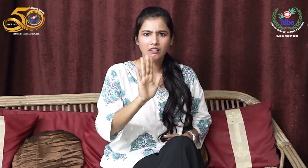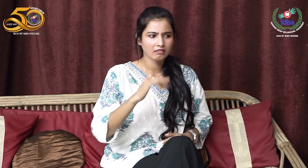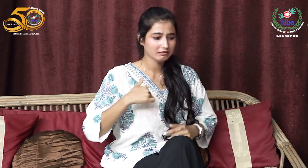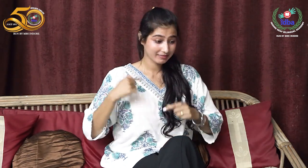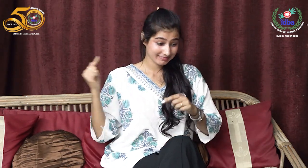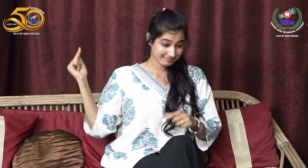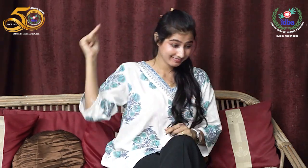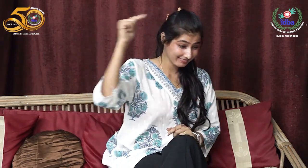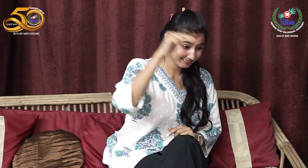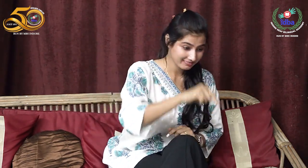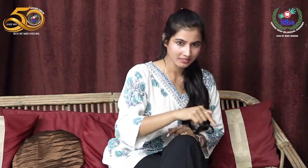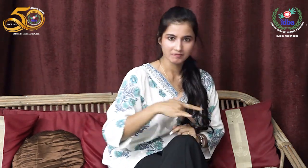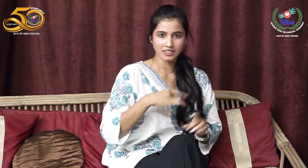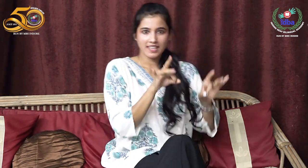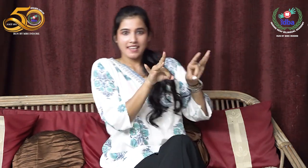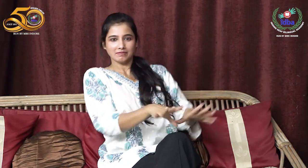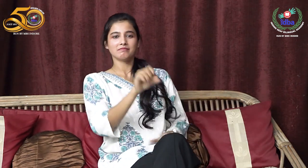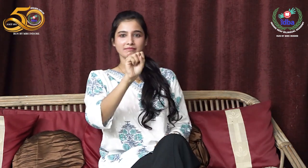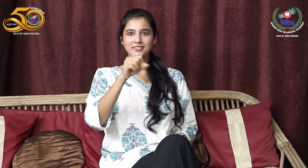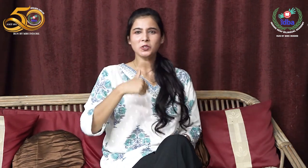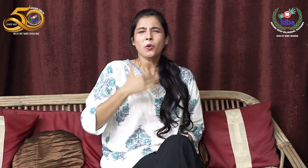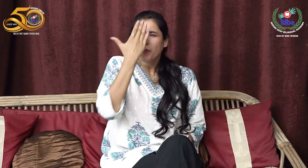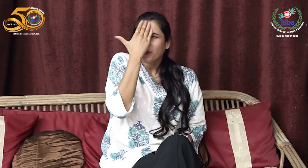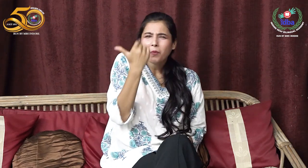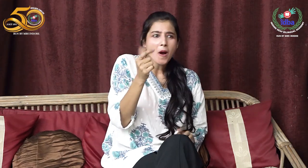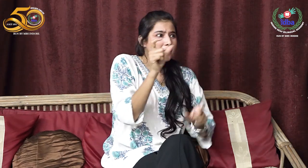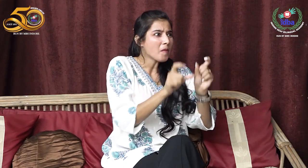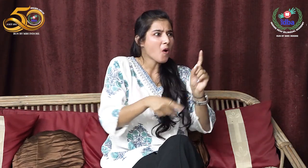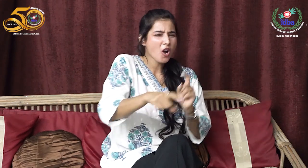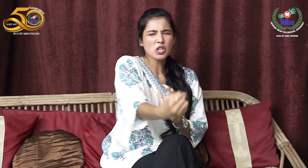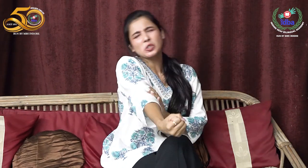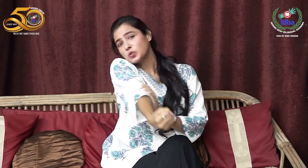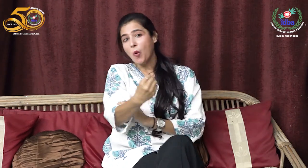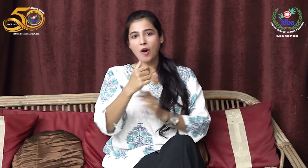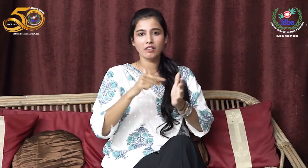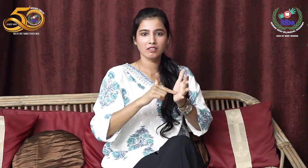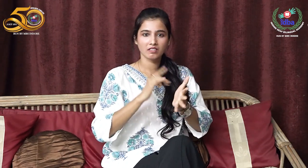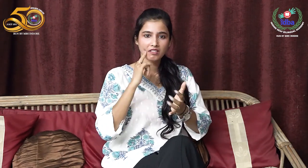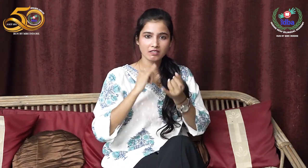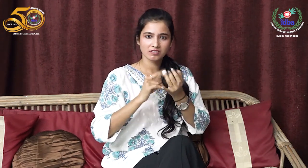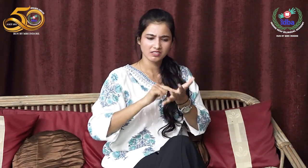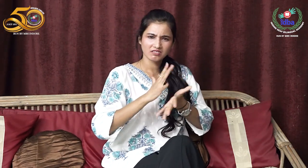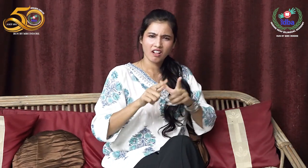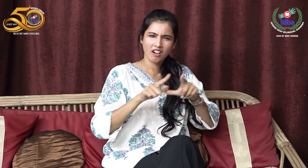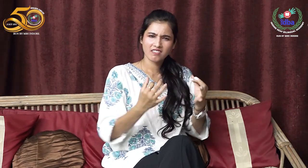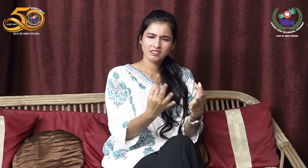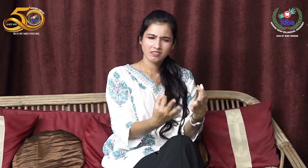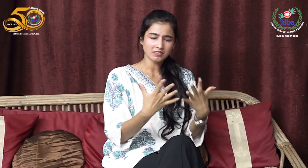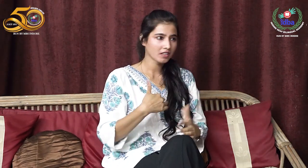बहुत ऐसा कुछ स्पेशल नहीं लगा था, और मुझे स्टार्टिंग में तो बहुत पसंद नहीं थी ये लड़की, क्योंकि यहाँ के लोग बहुत स्ट्रॉन्ग हैं, उनकी साइन जो है एकदम